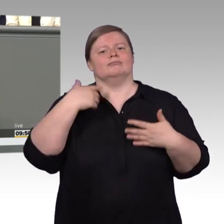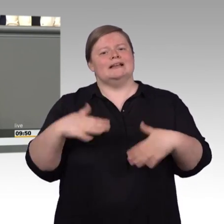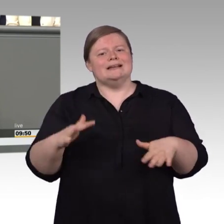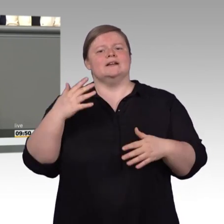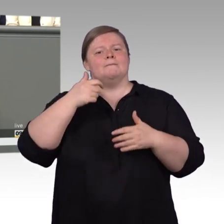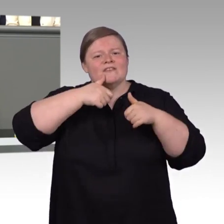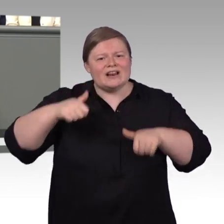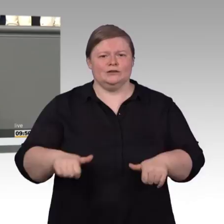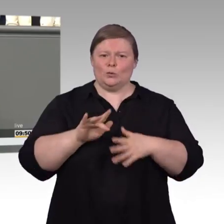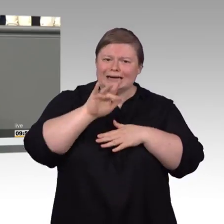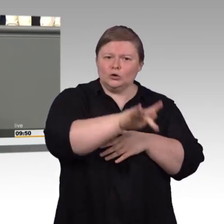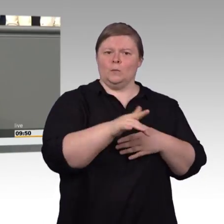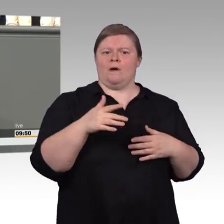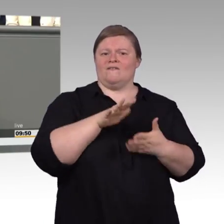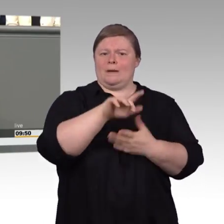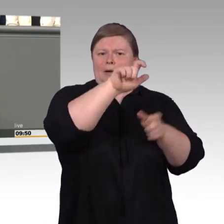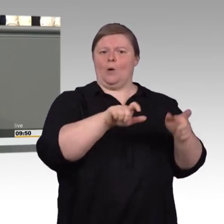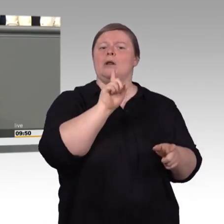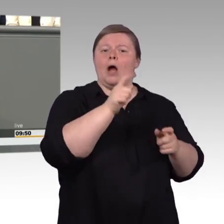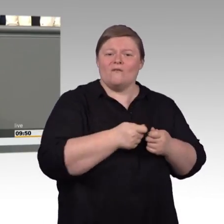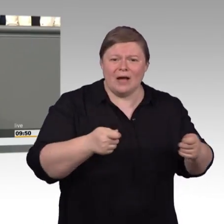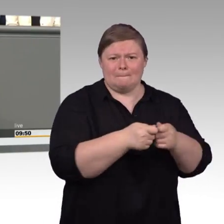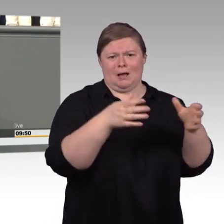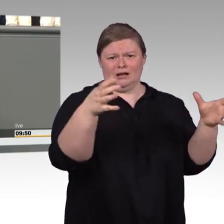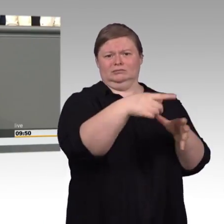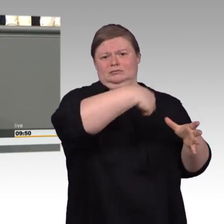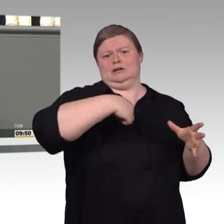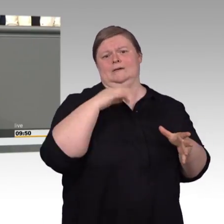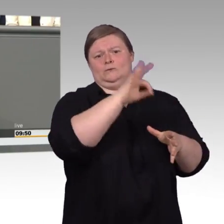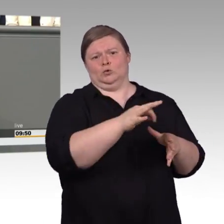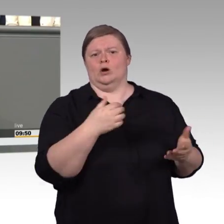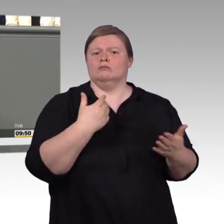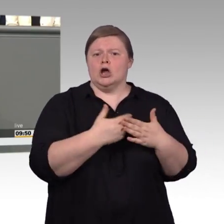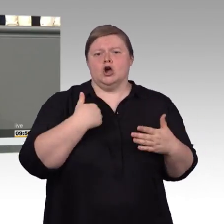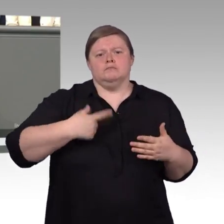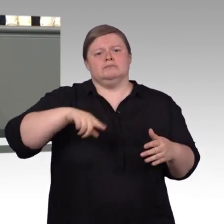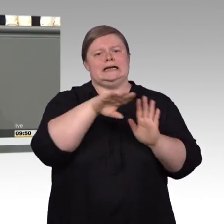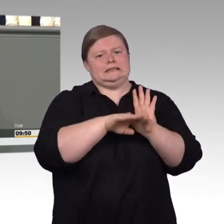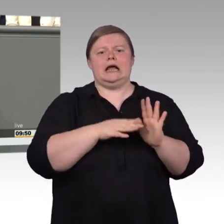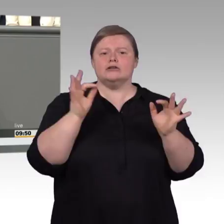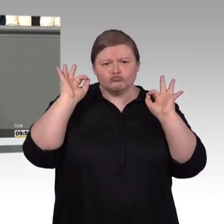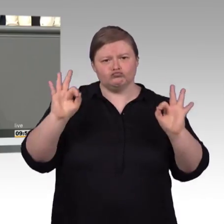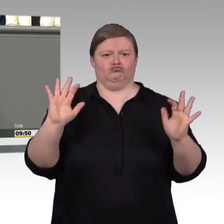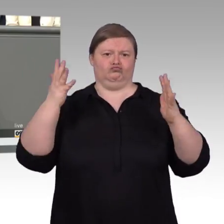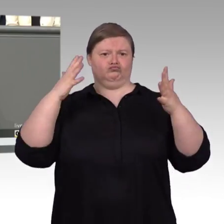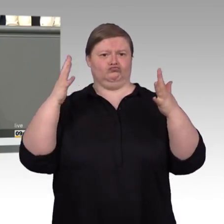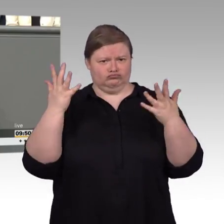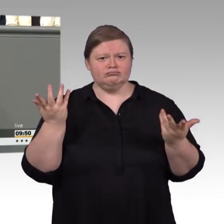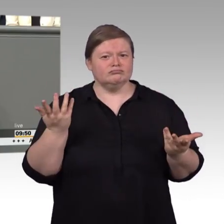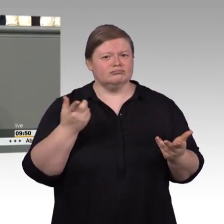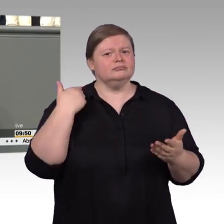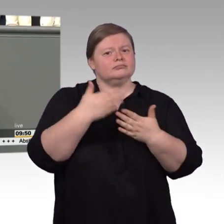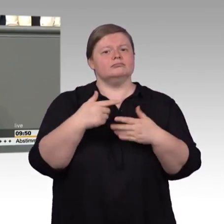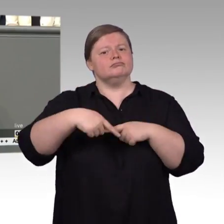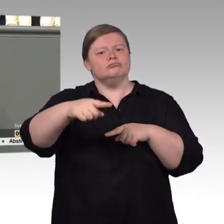eingelassen, die ich beschrieben habe, und haben in diesem Sinne auch, wie ich denke, ein sehr gutes Gesetz auf den Weg gebracht. Und lassen Sie uns deswegen,